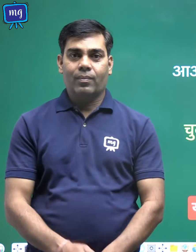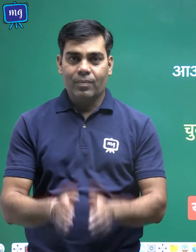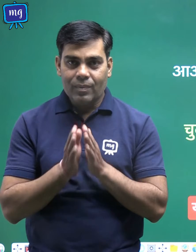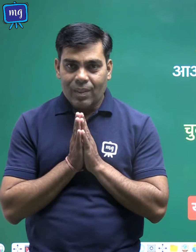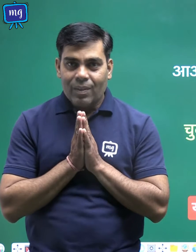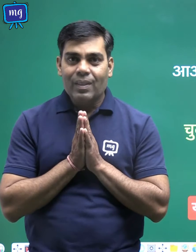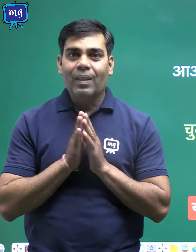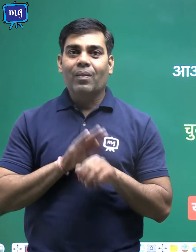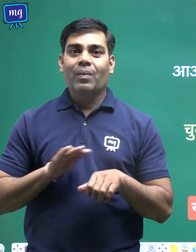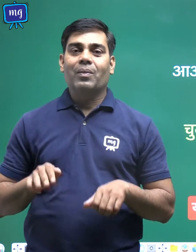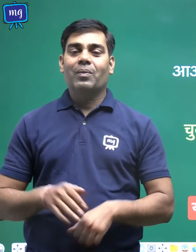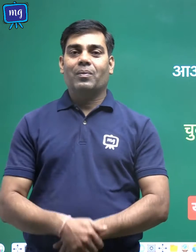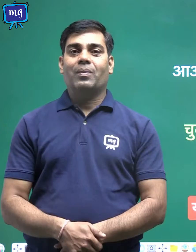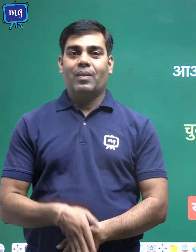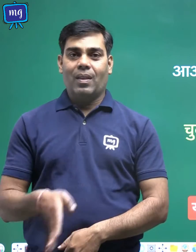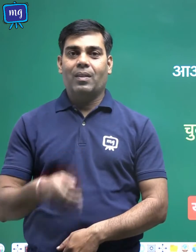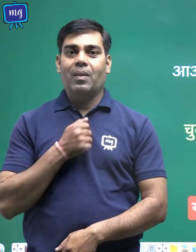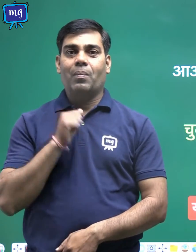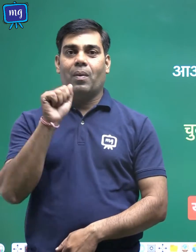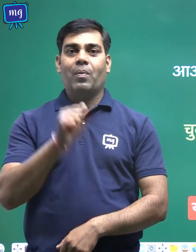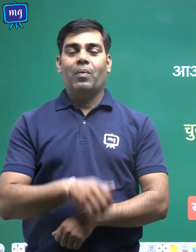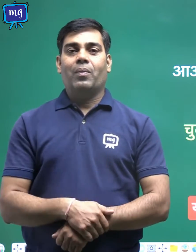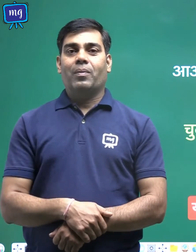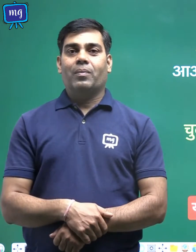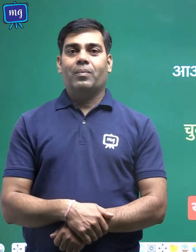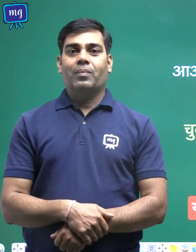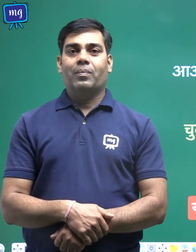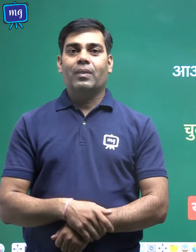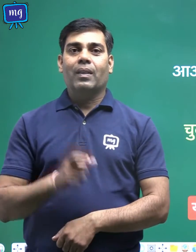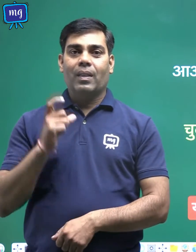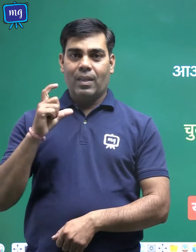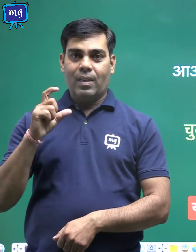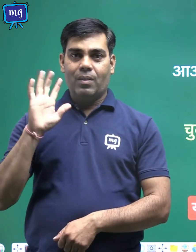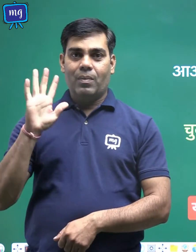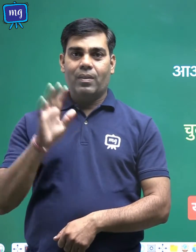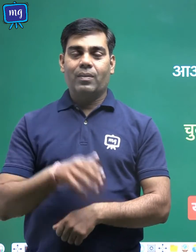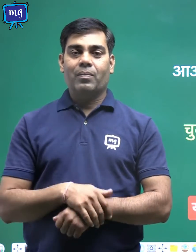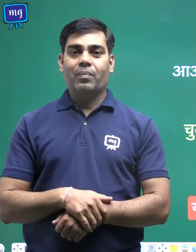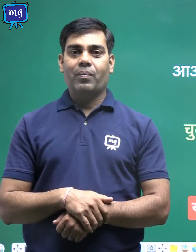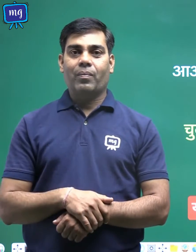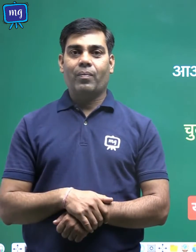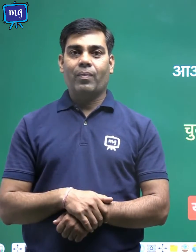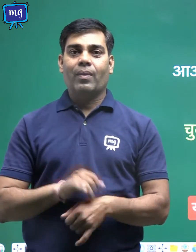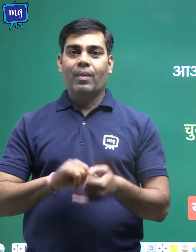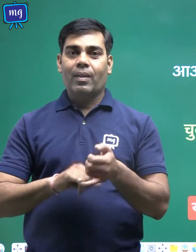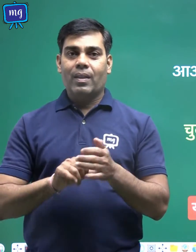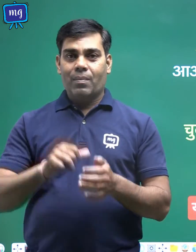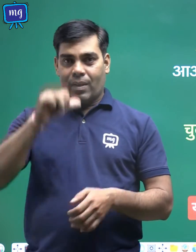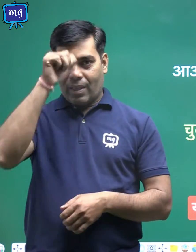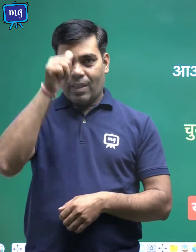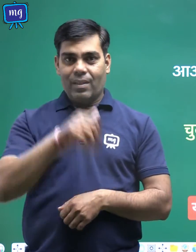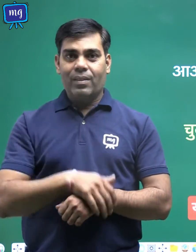नमस्ते प्यारे बच्चों। आज हम आपको कक्षा 5 विषय हिंदी